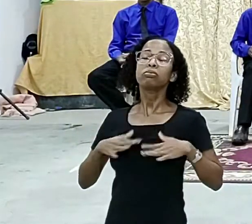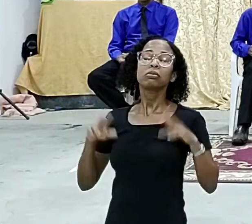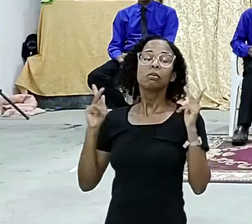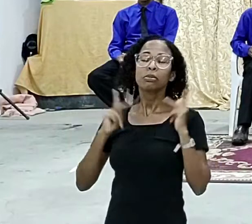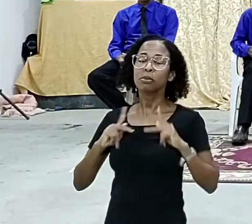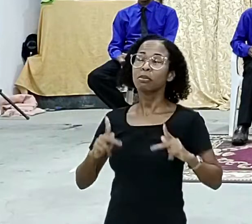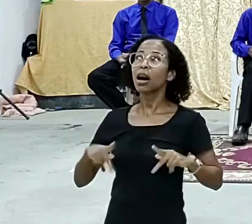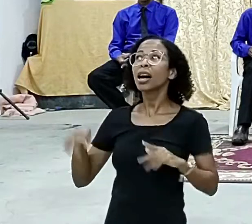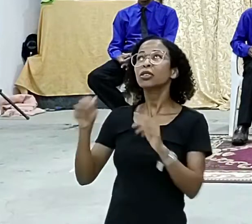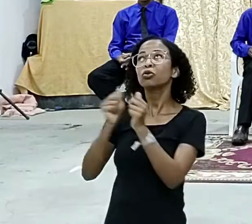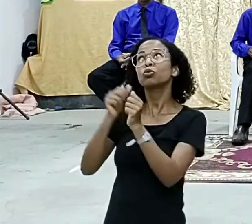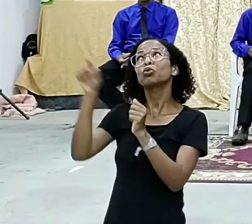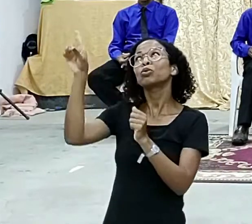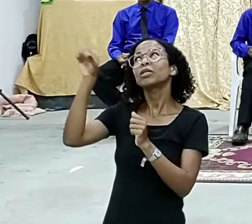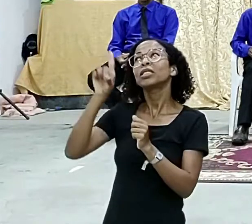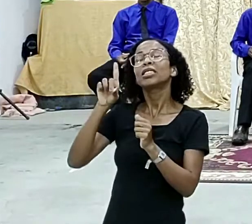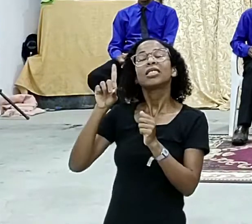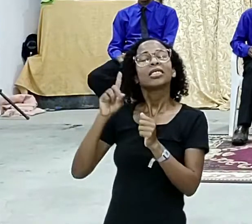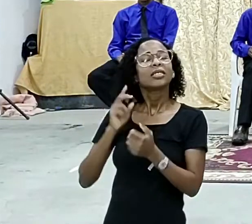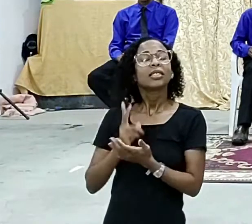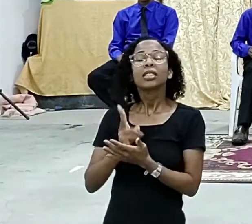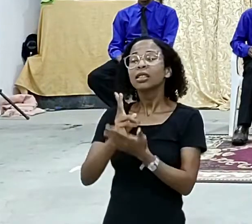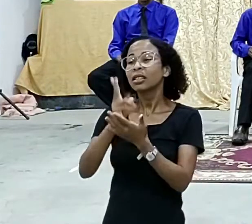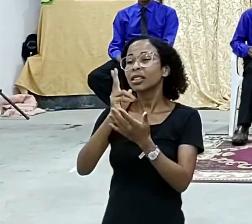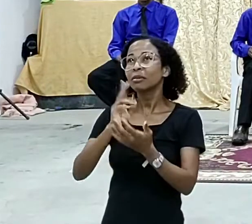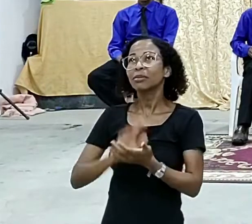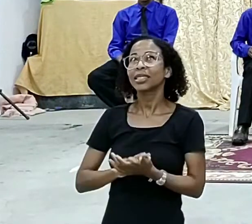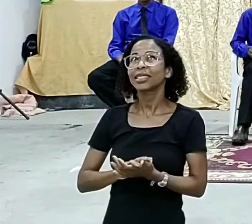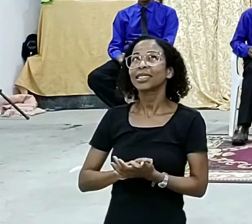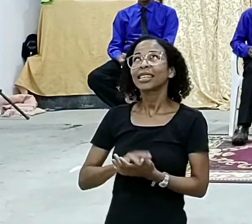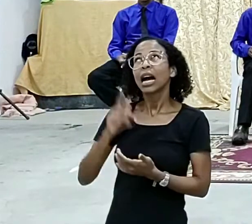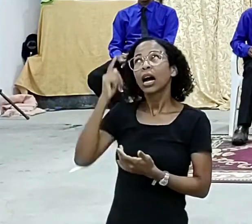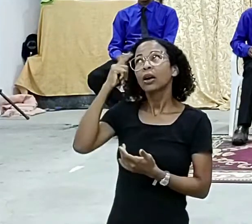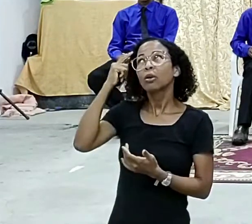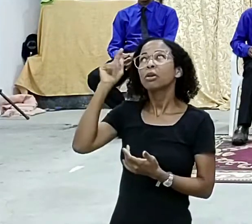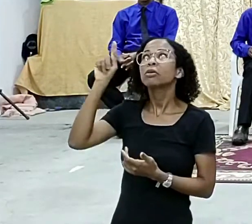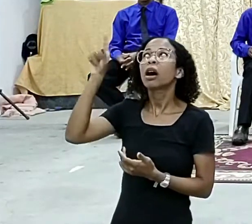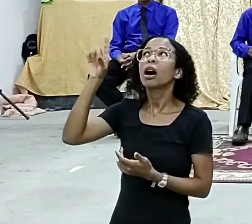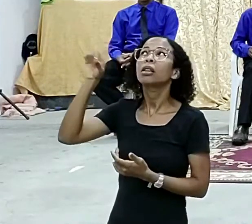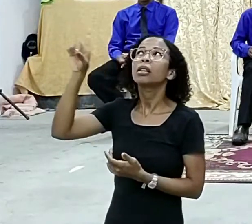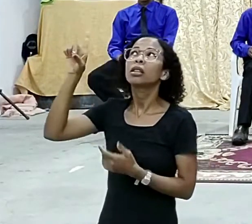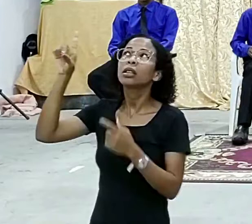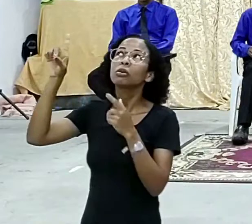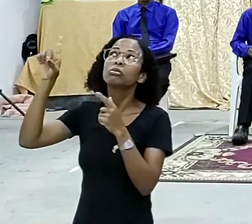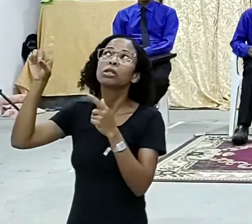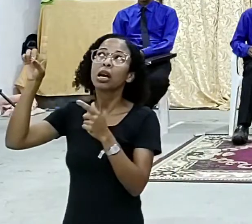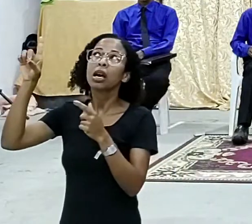Eu tento procurar o possível me tranquilizar com as coisas,